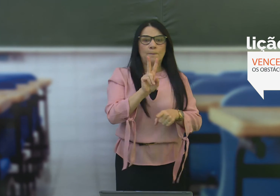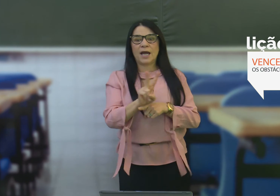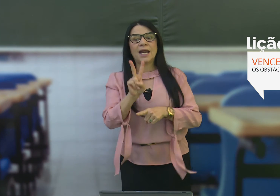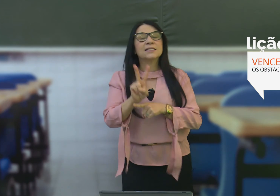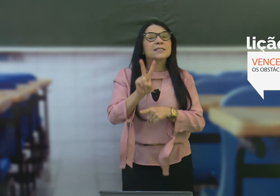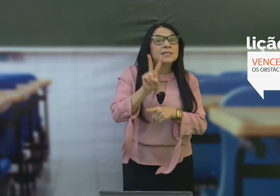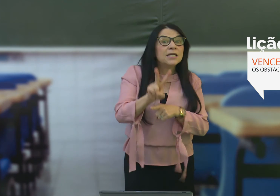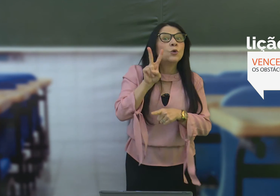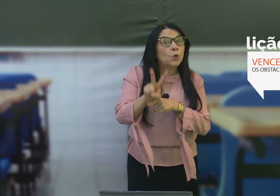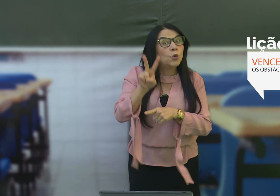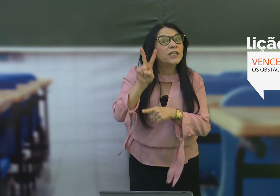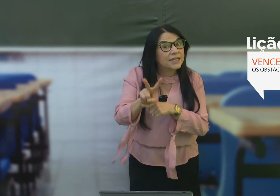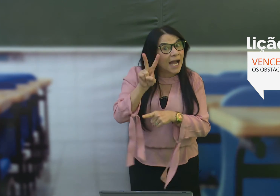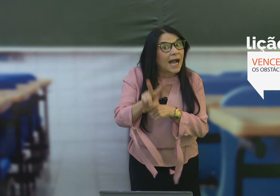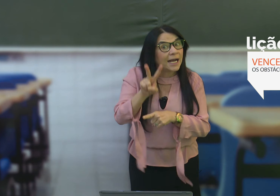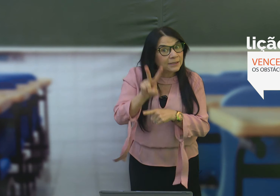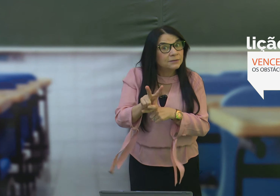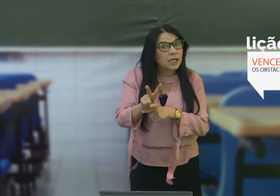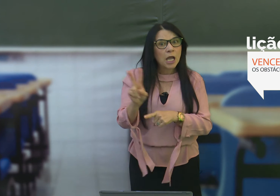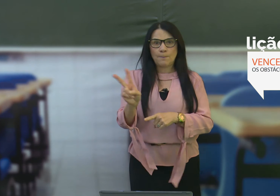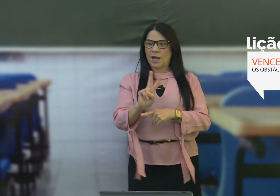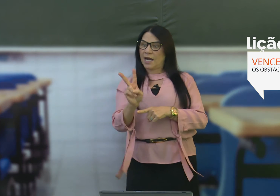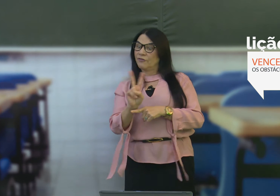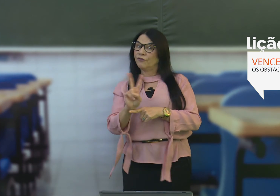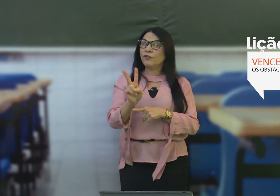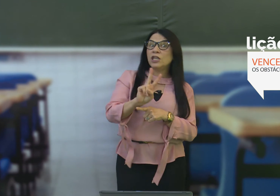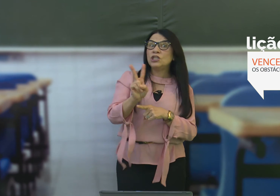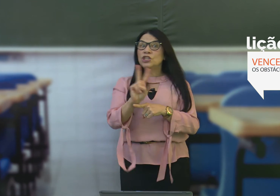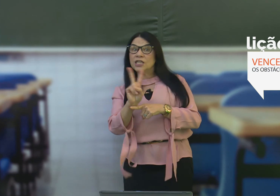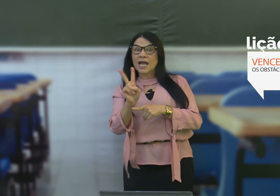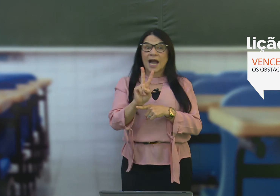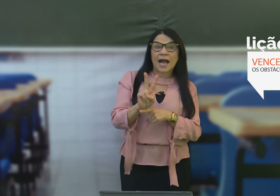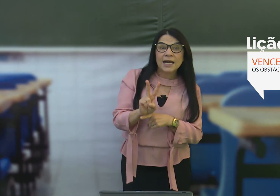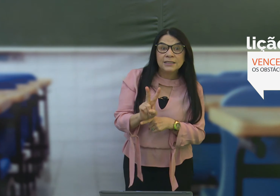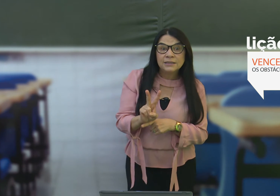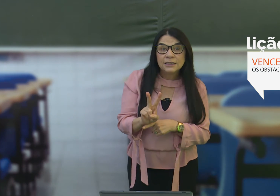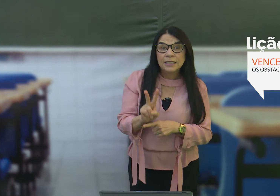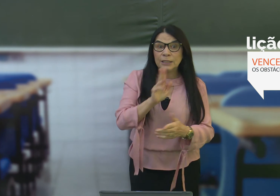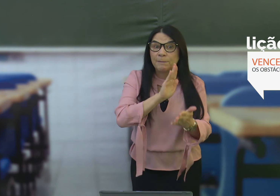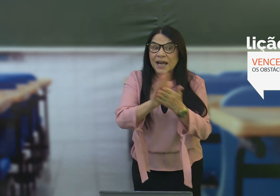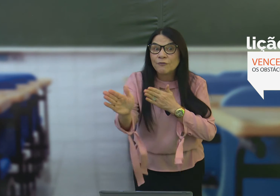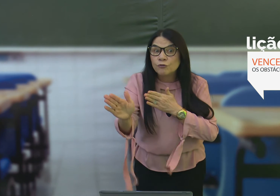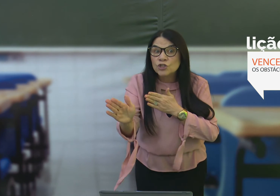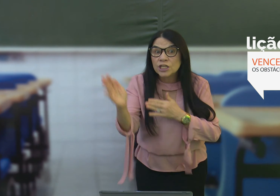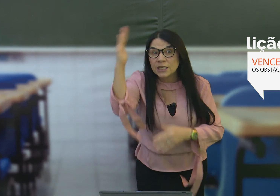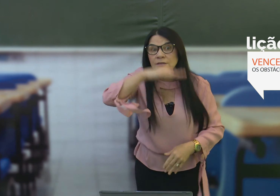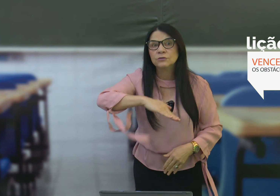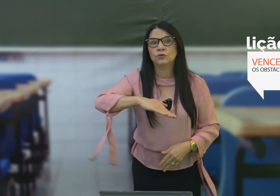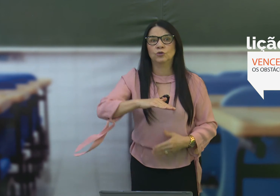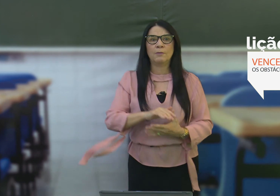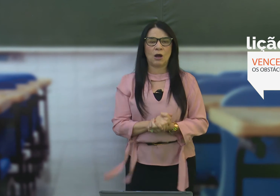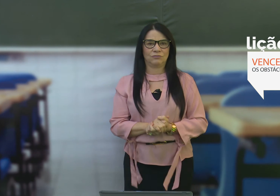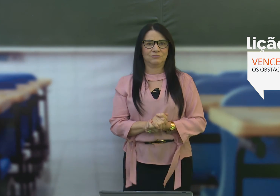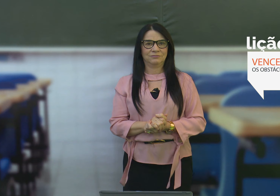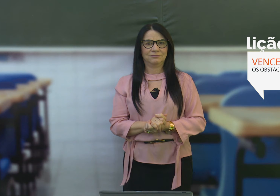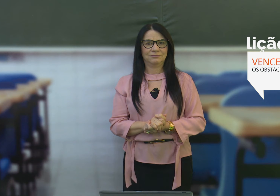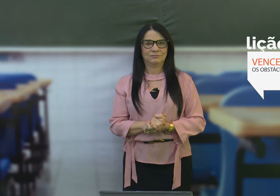para se cuidar, para vigiar e para fugir do mal.